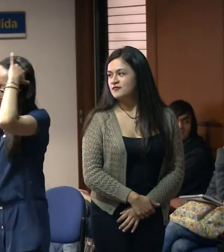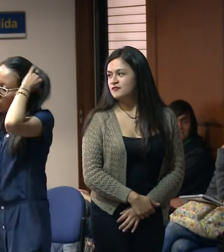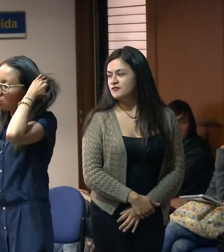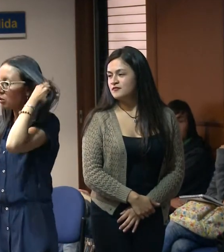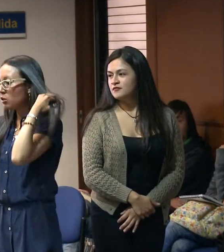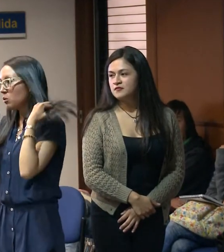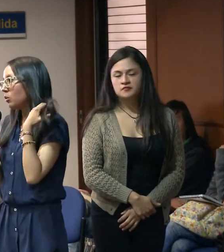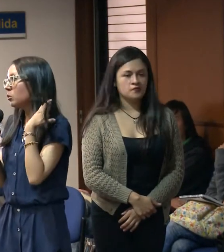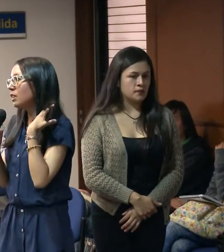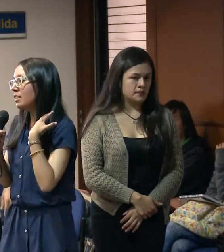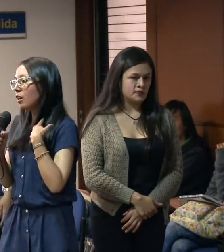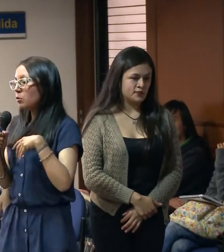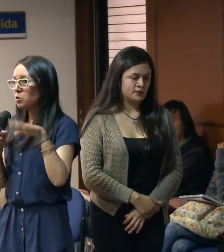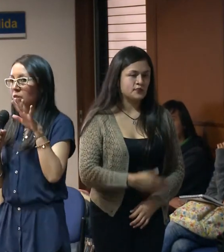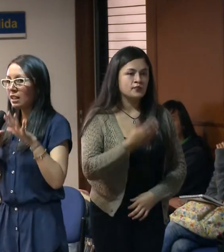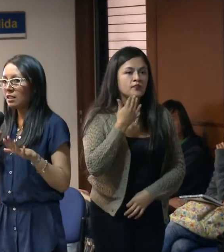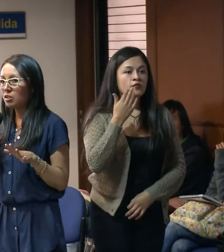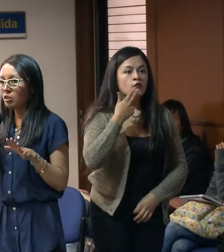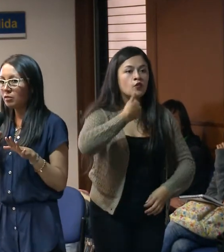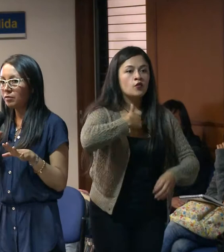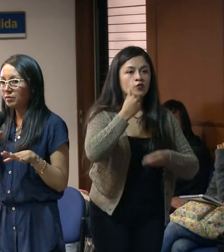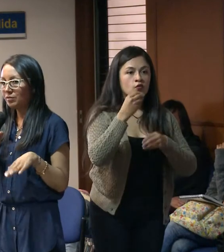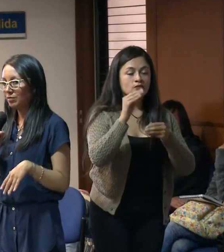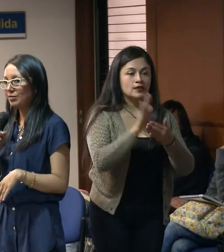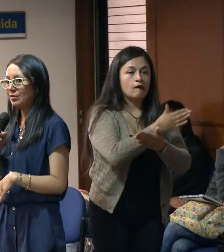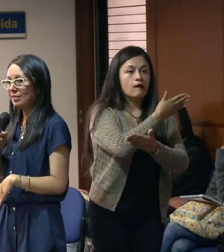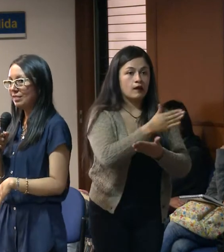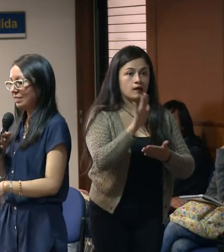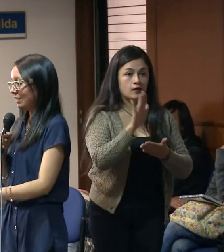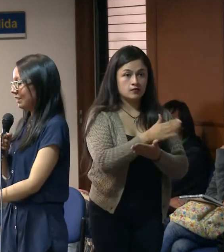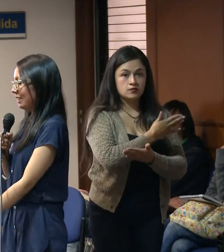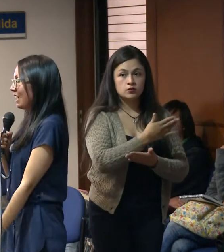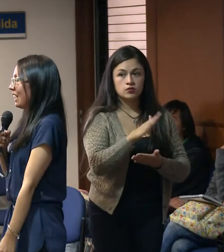Cuando nosotros utilizábamos una canción,